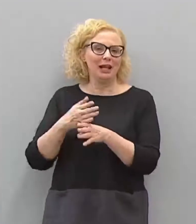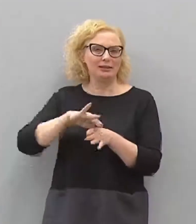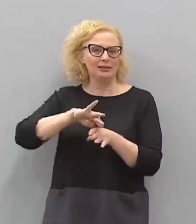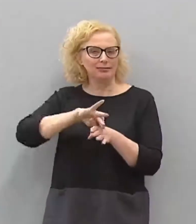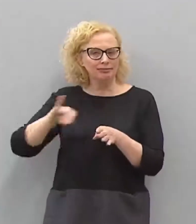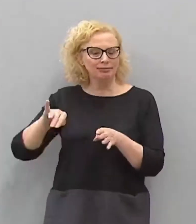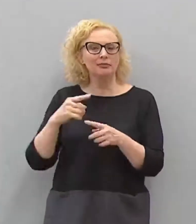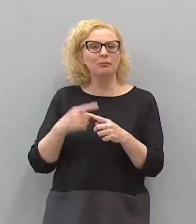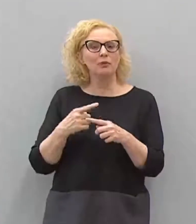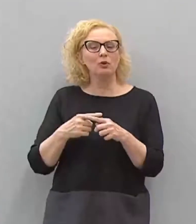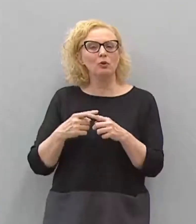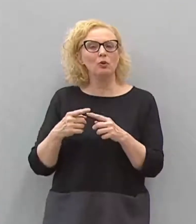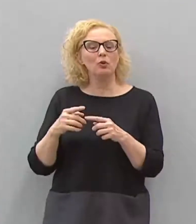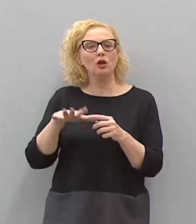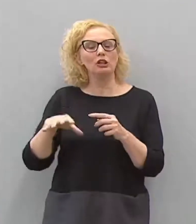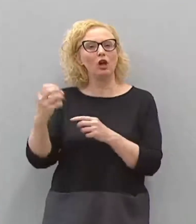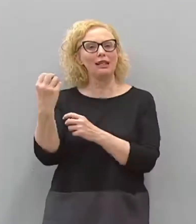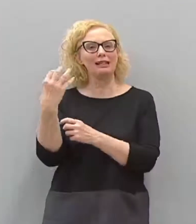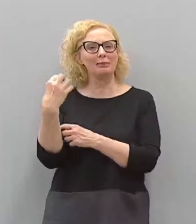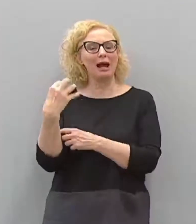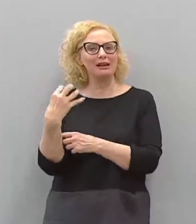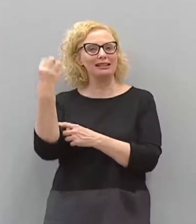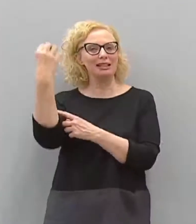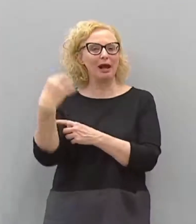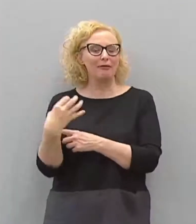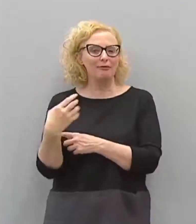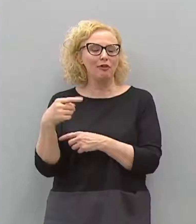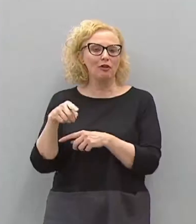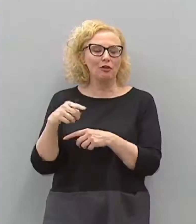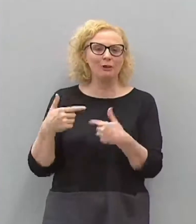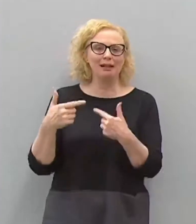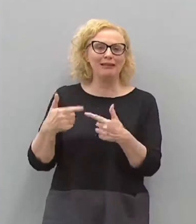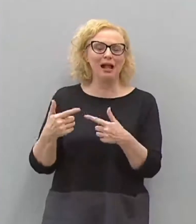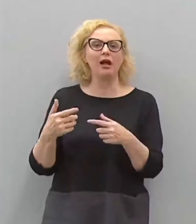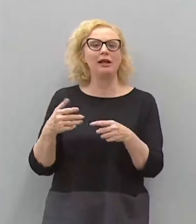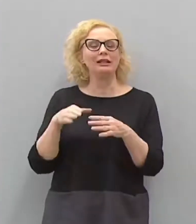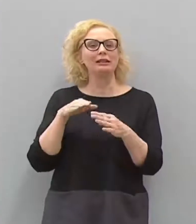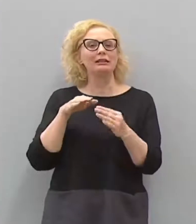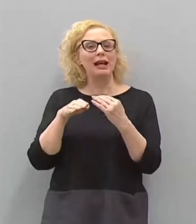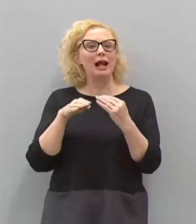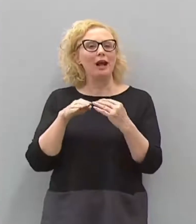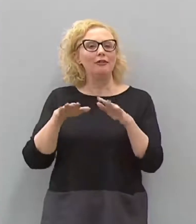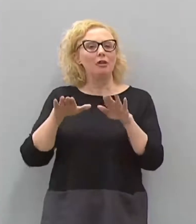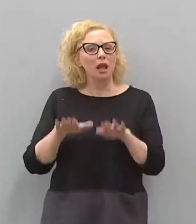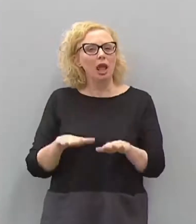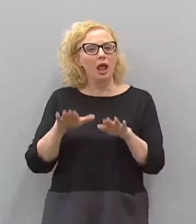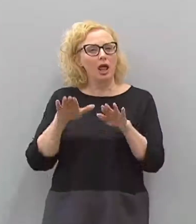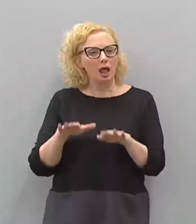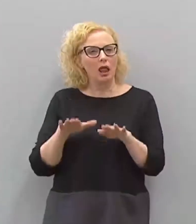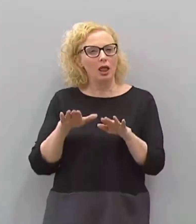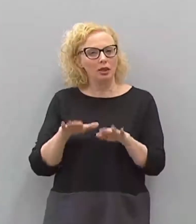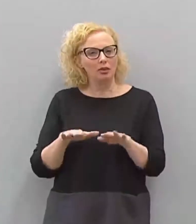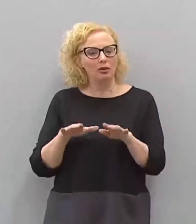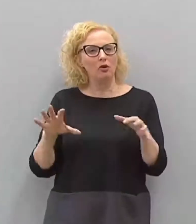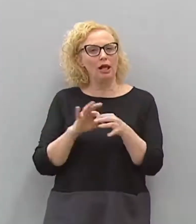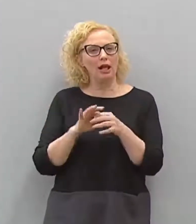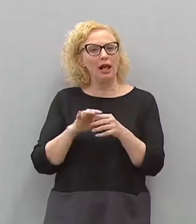parte semaforica che crea evidentemente rallentamenti significativi sulla circonvallazione